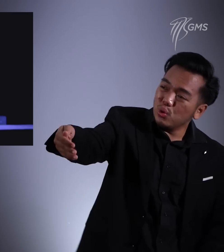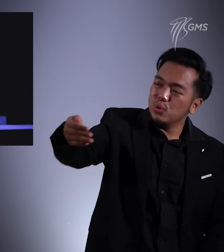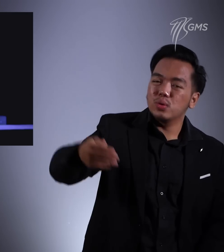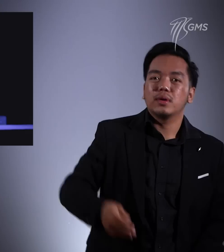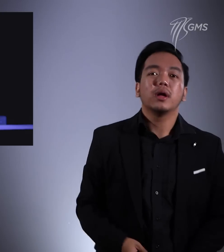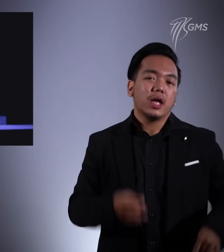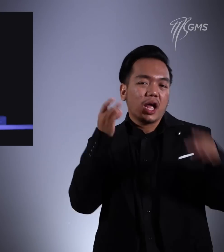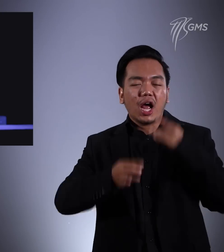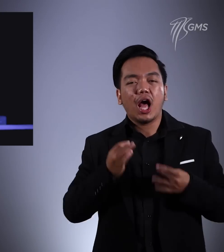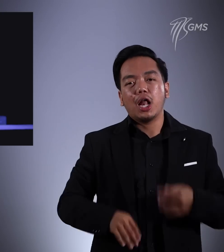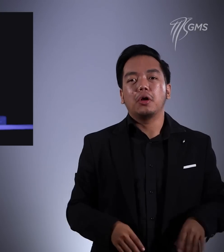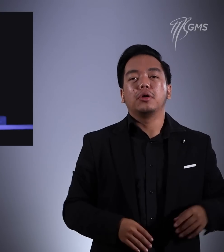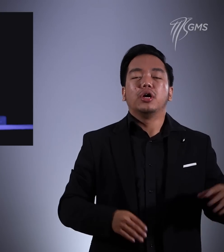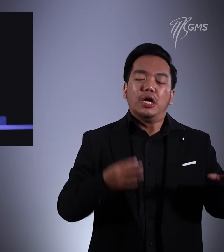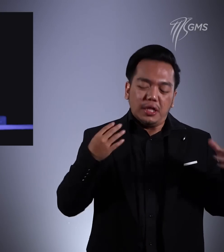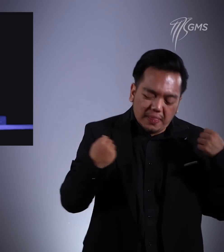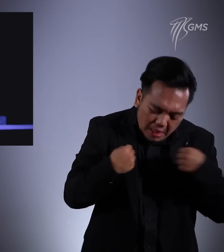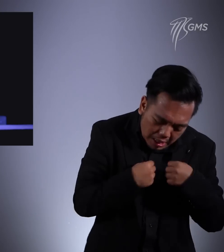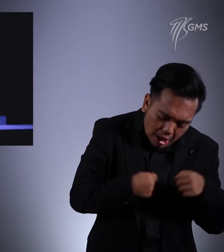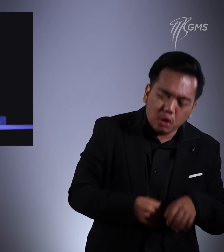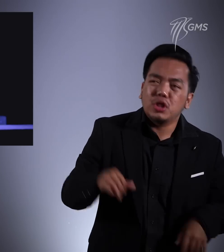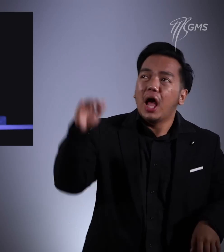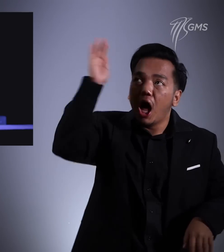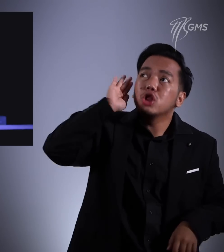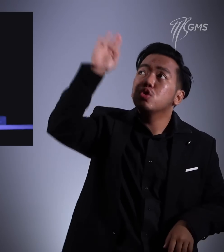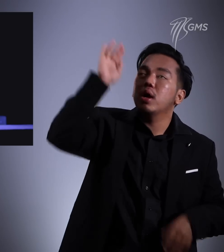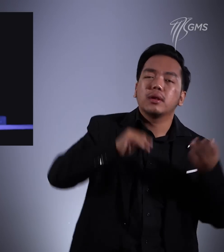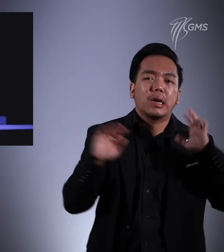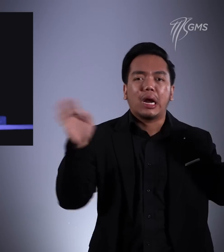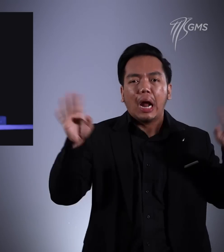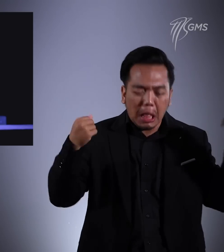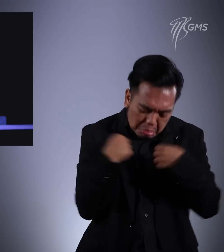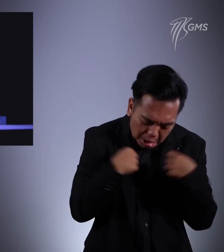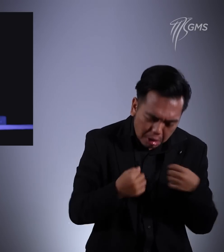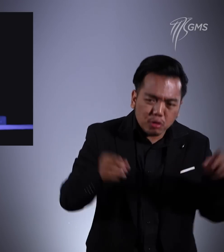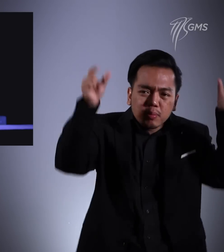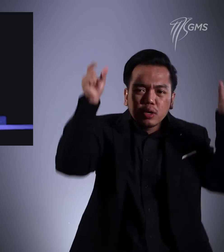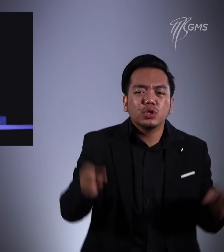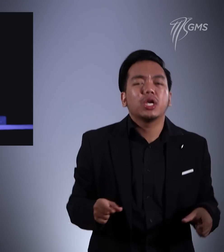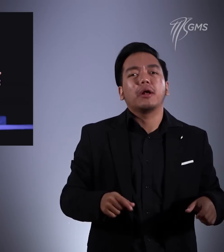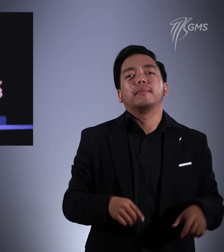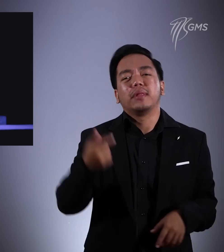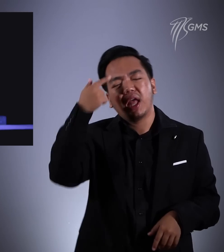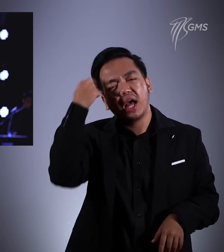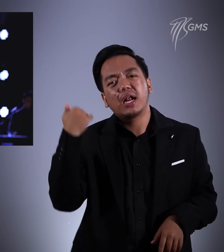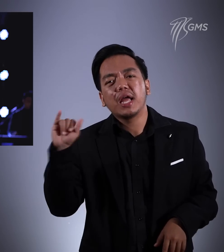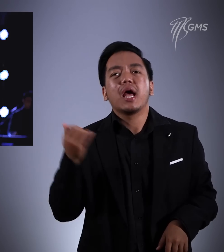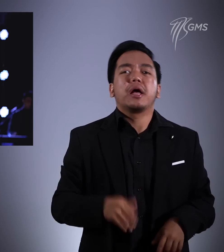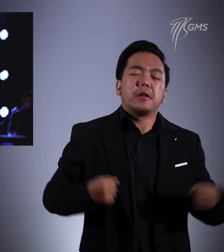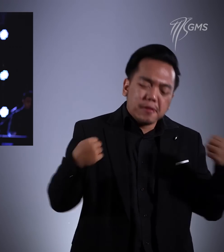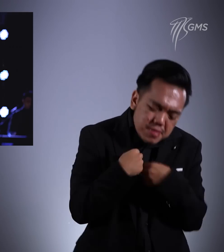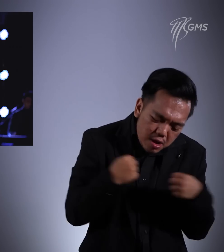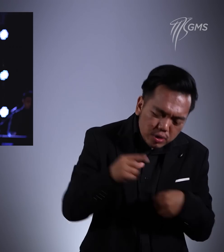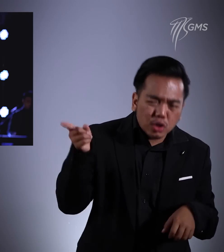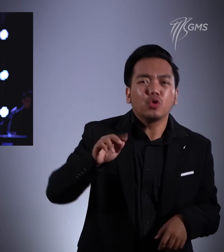nggak takut sama manusia. Dia nggak hidup dalam perbudakan rasa takut lagi. Karena yang dia takuti adalah Tuhan, bukan manusia yang